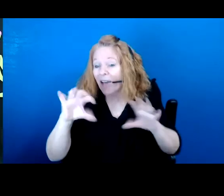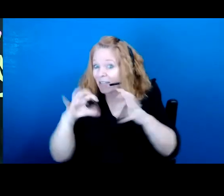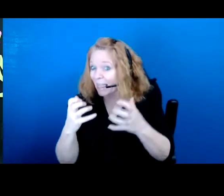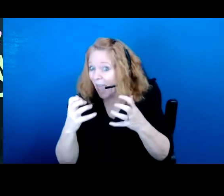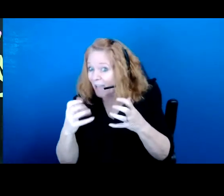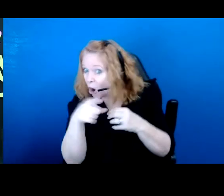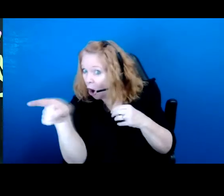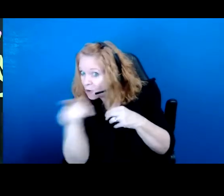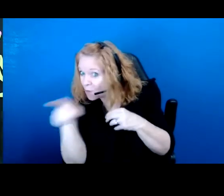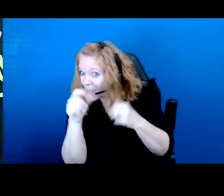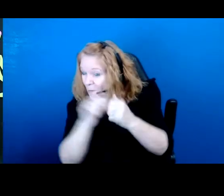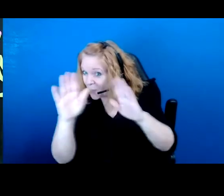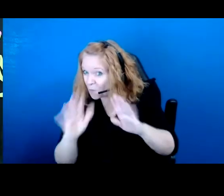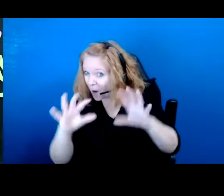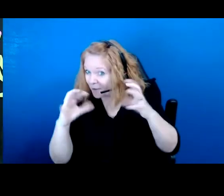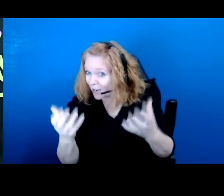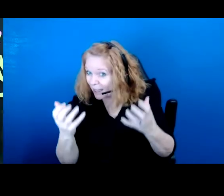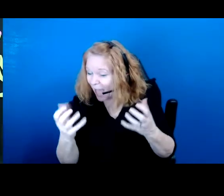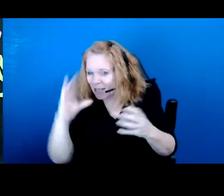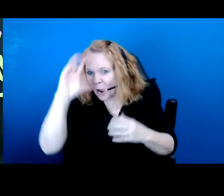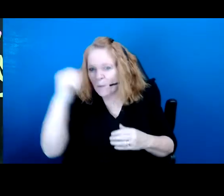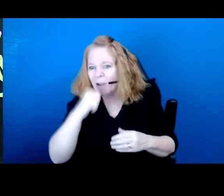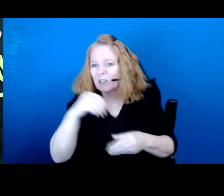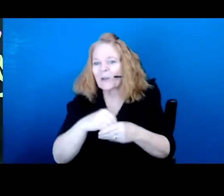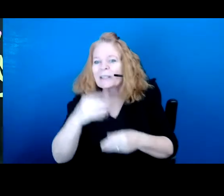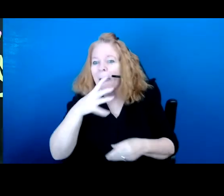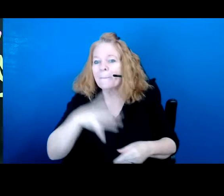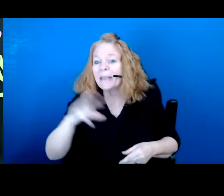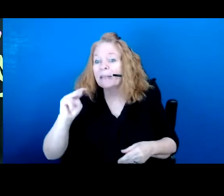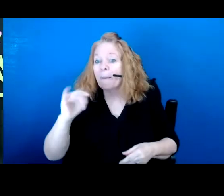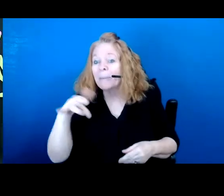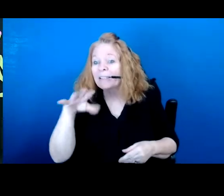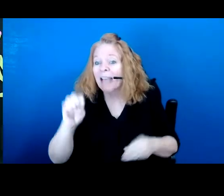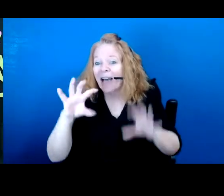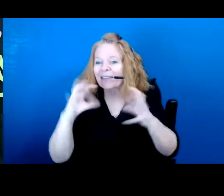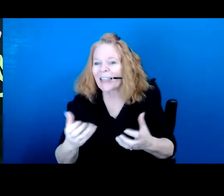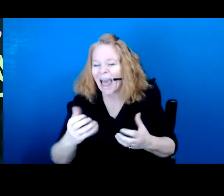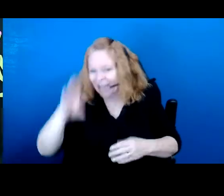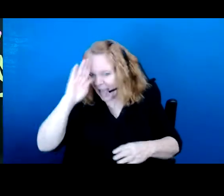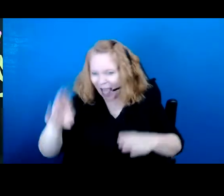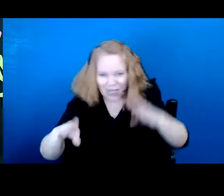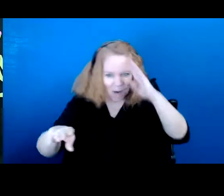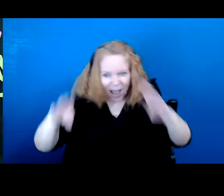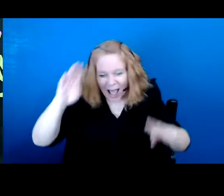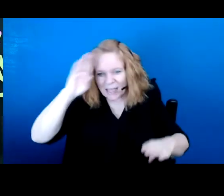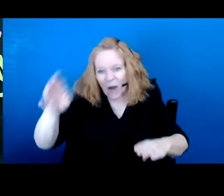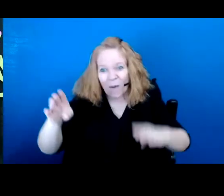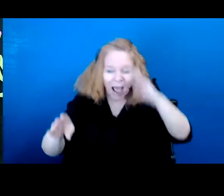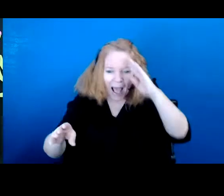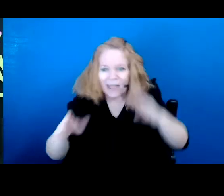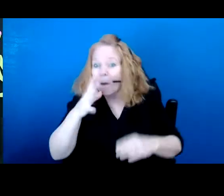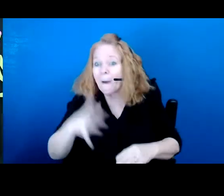mella maestra mercado con tu clase la clase de la señora machado y su clase